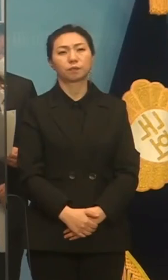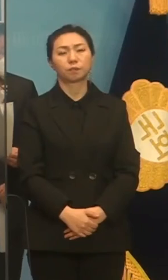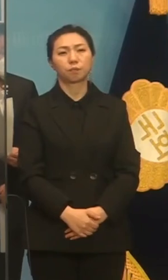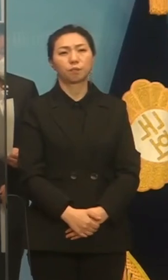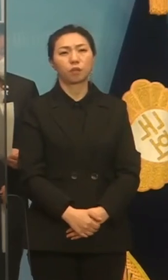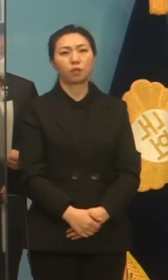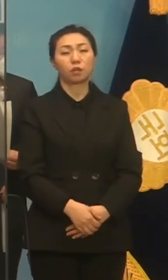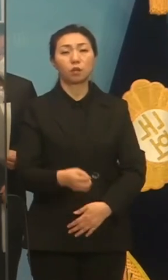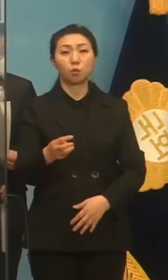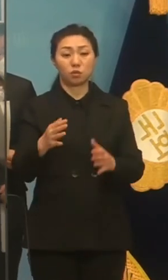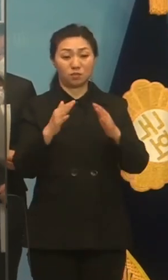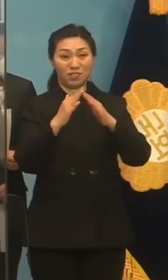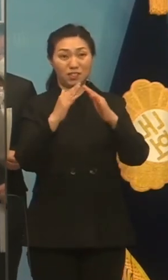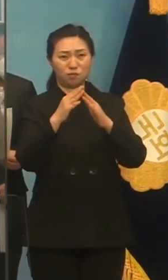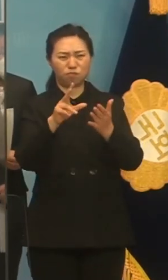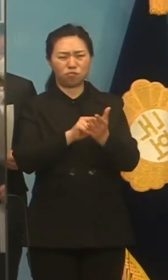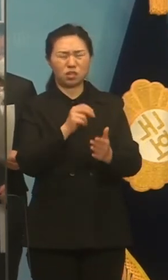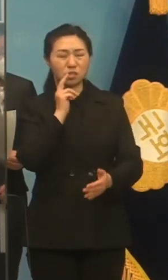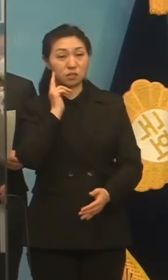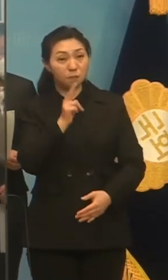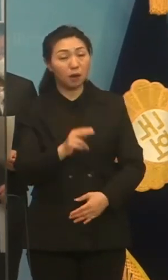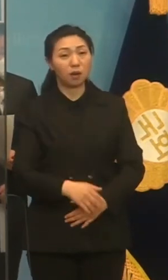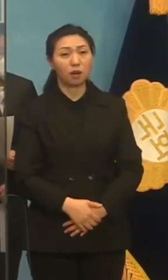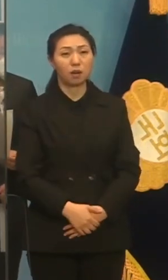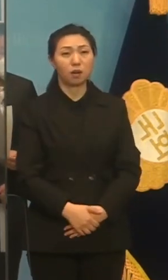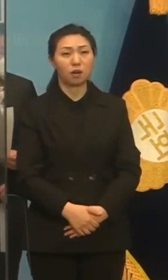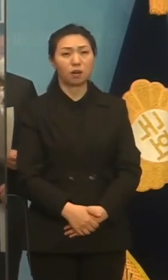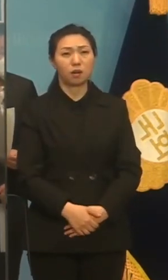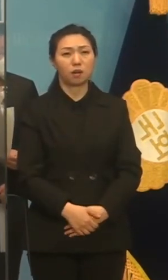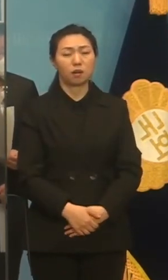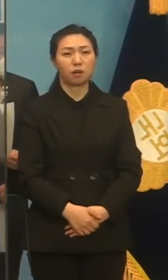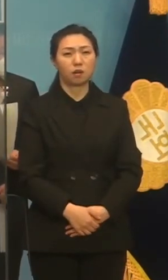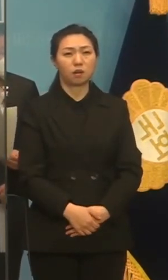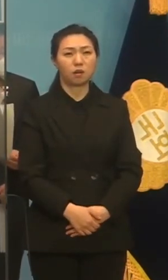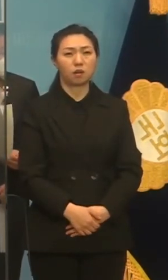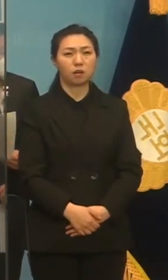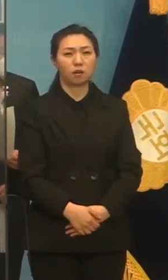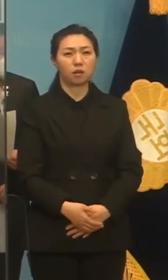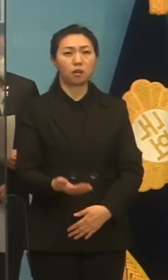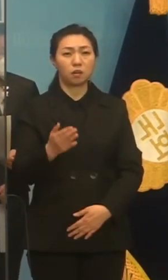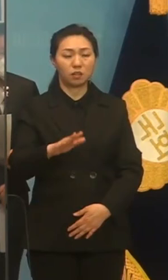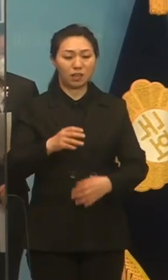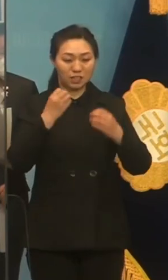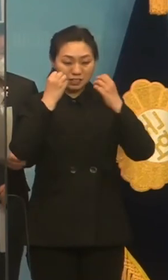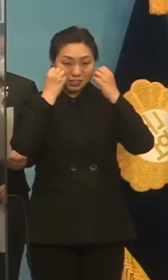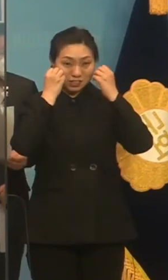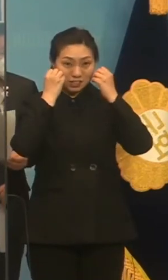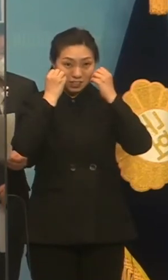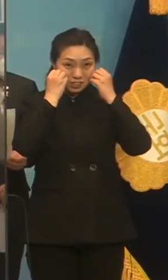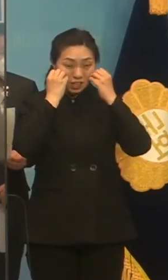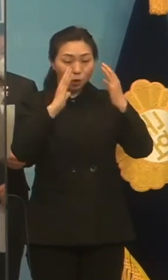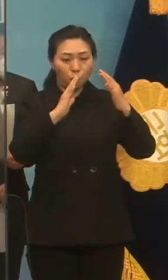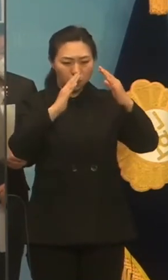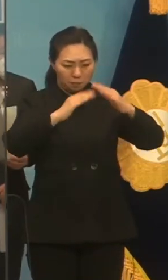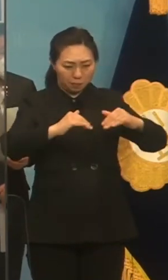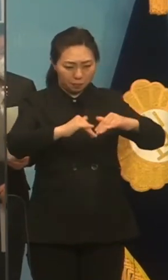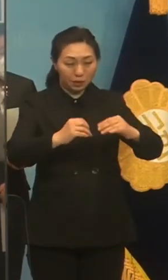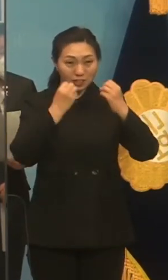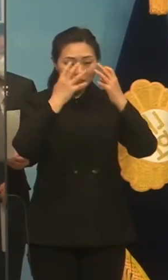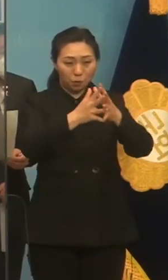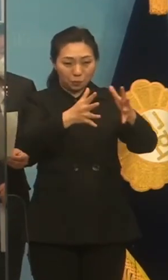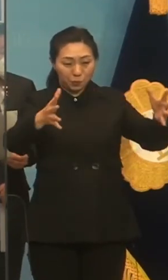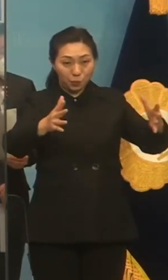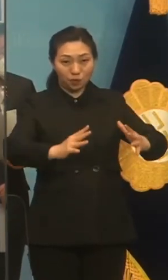우리 스테 문제 시작합니다 그런데 세련미 축제인 지구가 소위 말하는 분탕